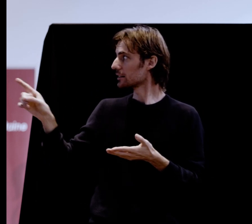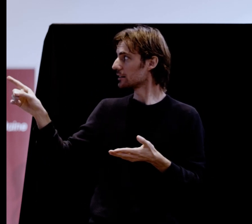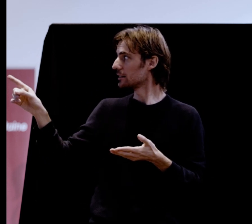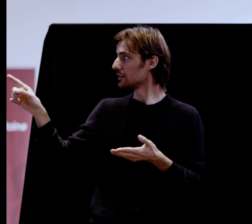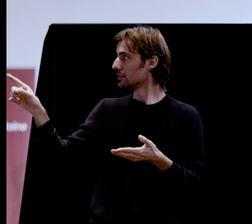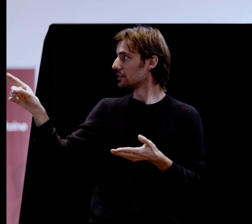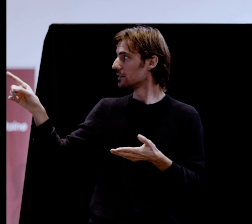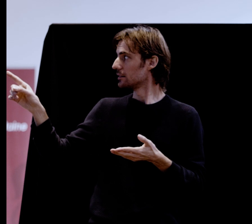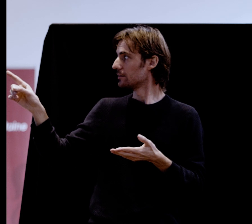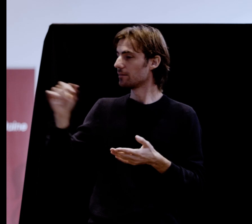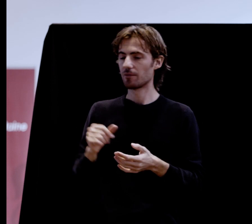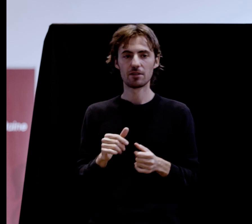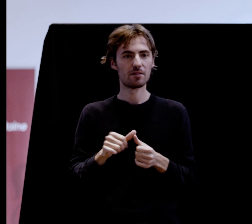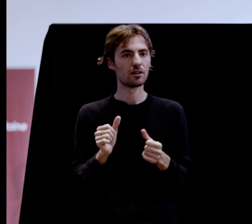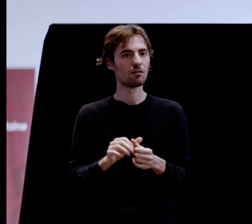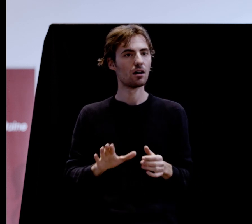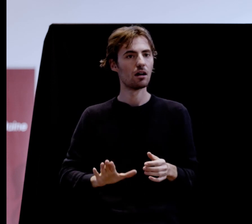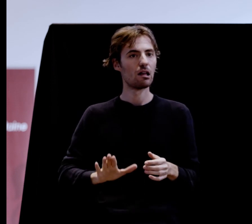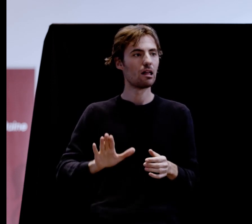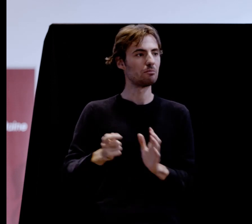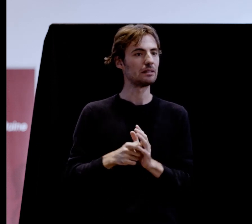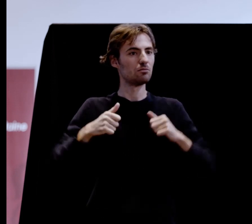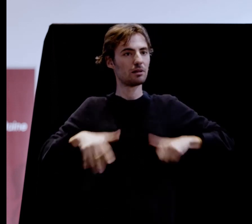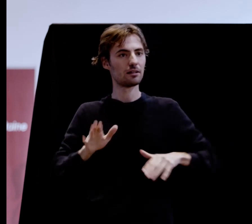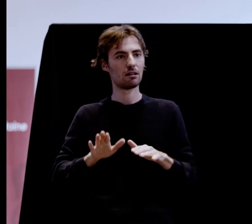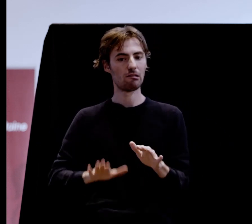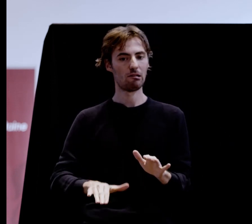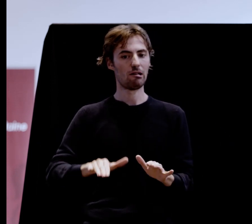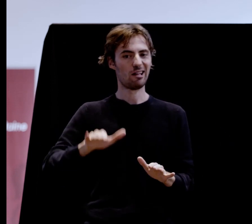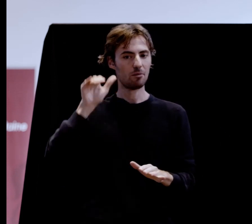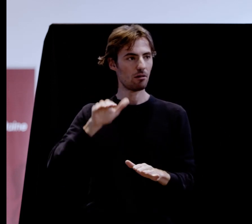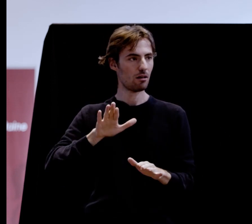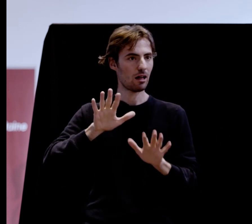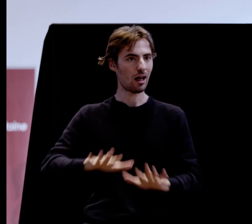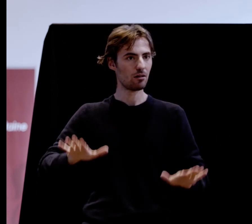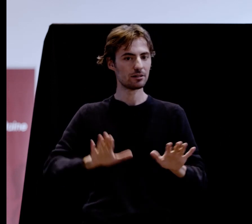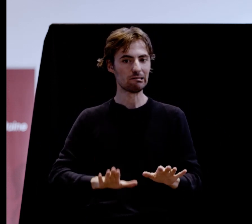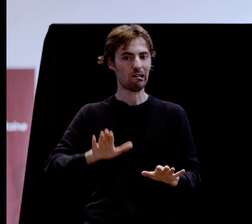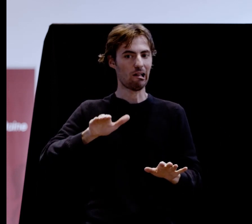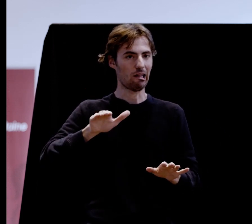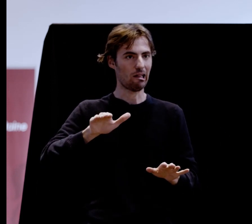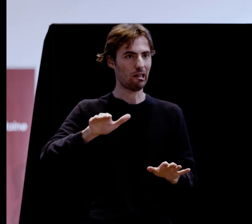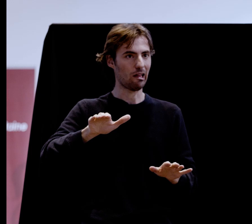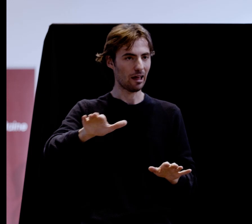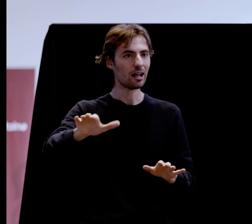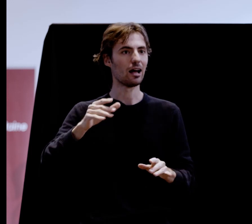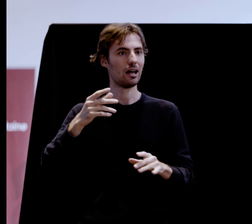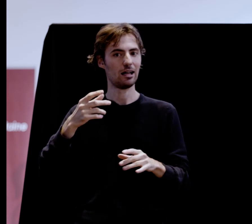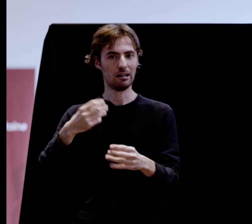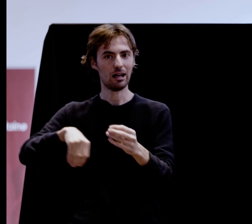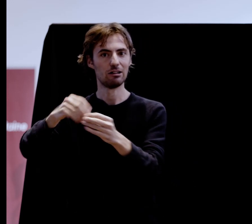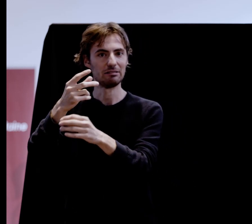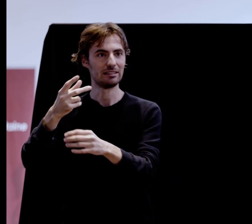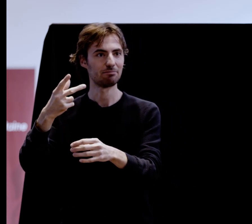a ralenti sa croissance au moment de la puberté, et sous testostérone, il accélère